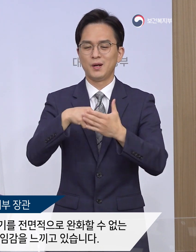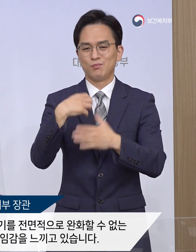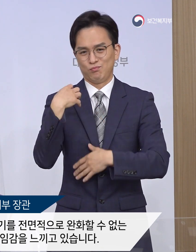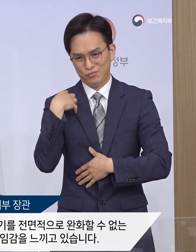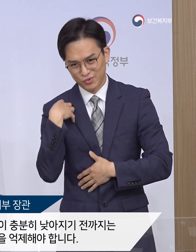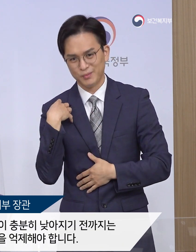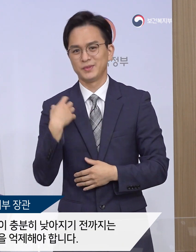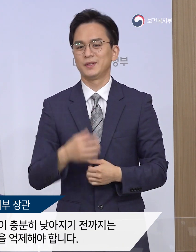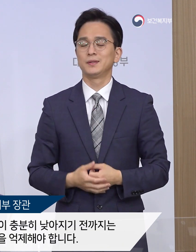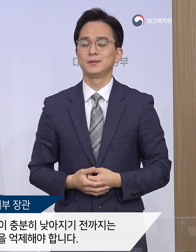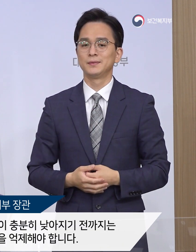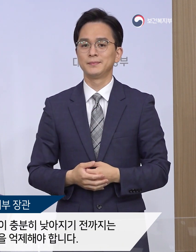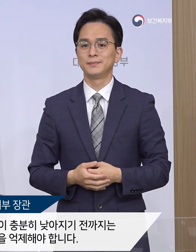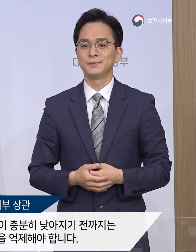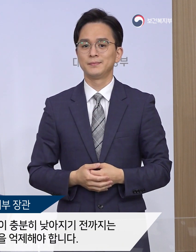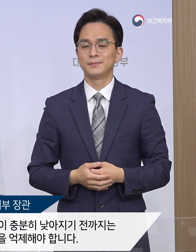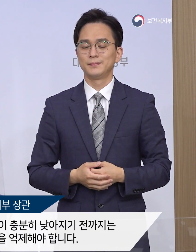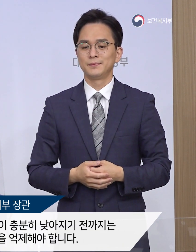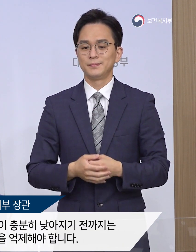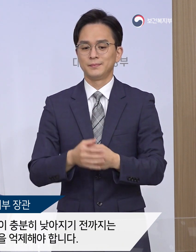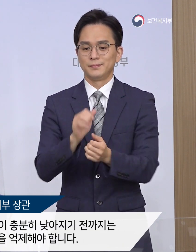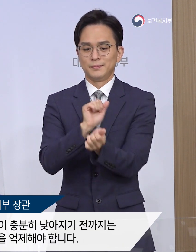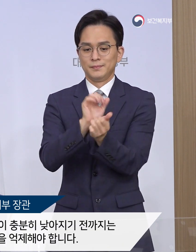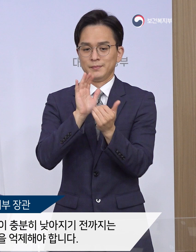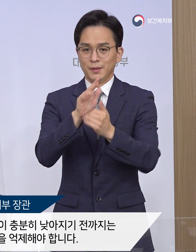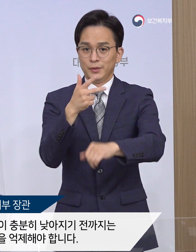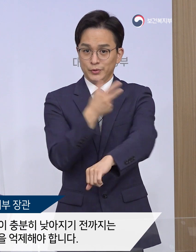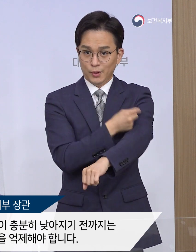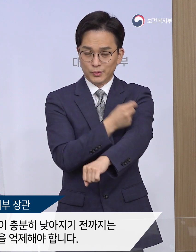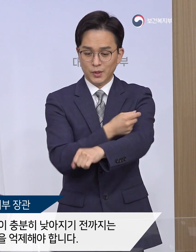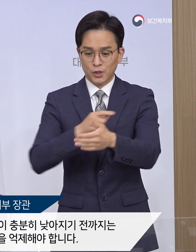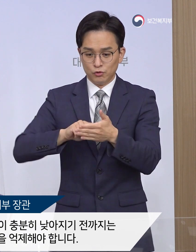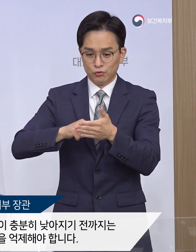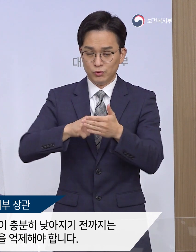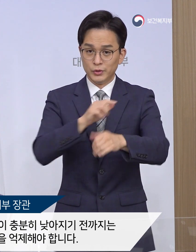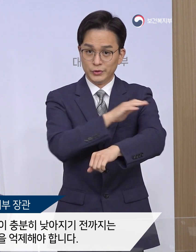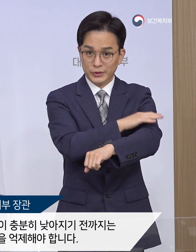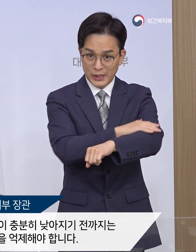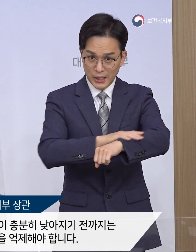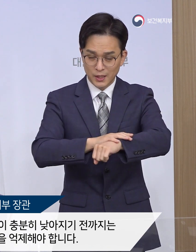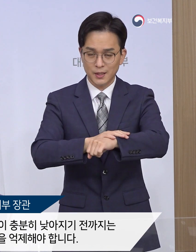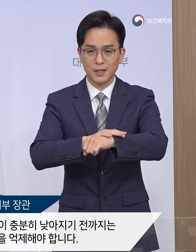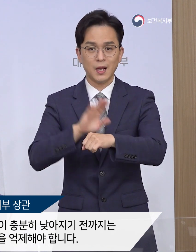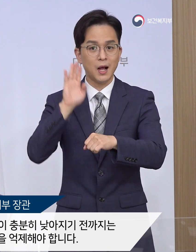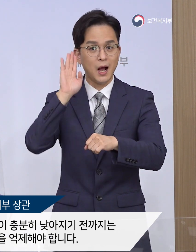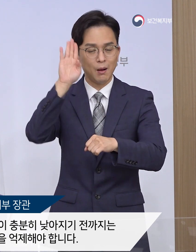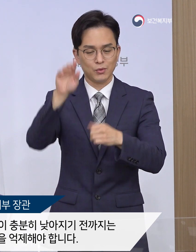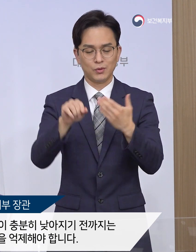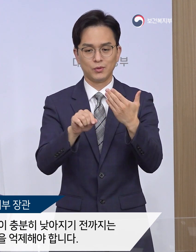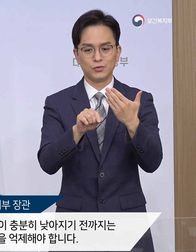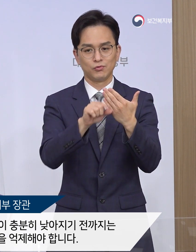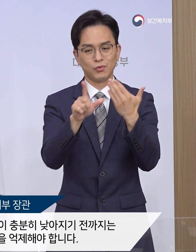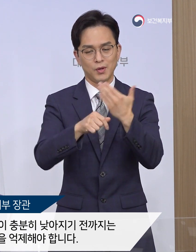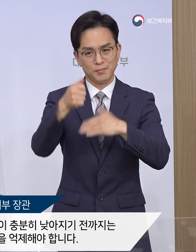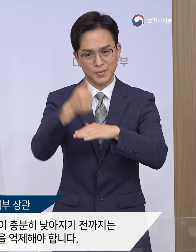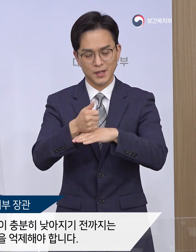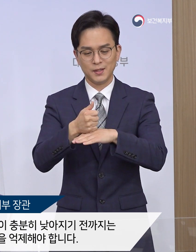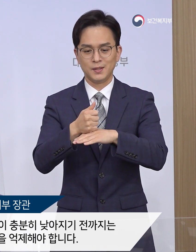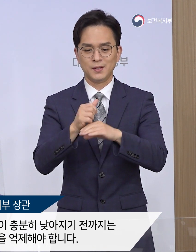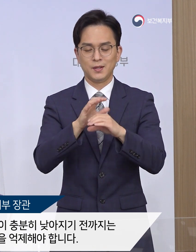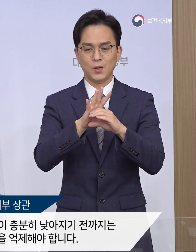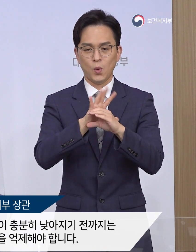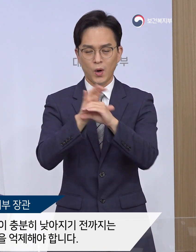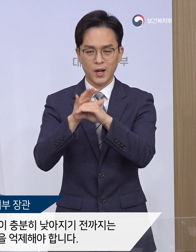있습니다. 하지만 예방접종의 효과로 코로나19의 위험성이 충분히 낮아지기 전까지는 사회적